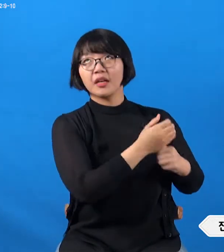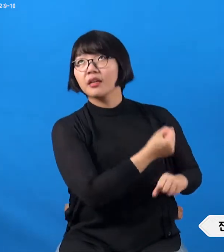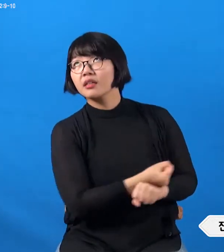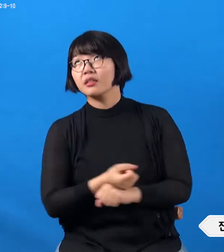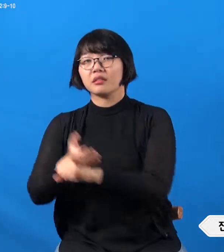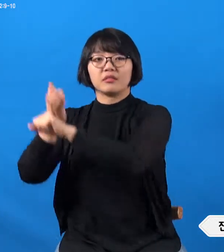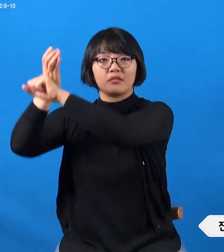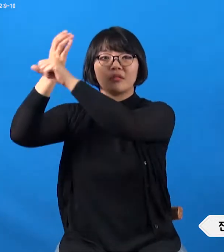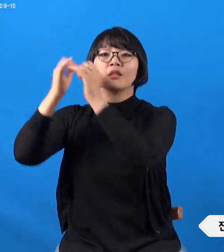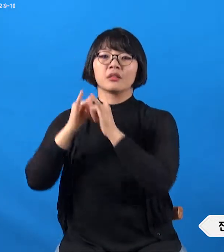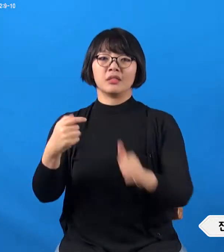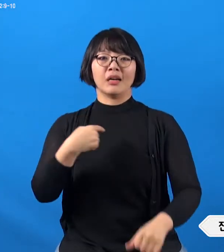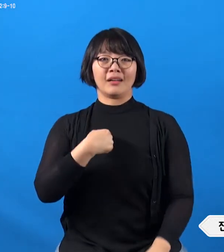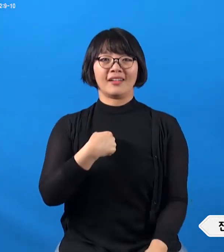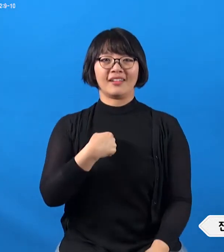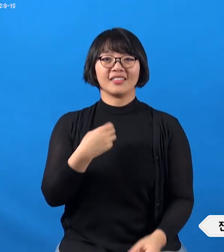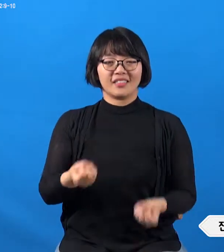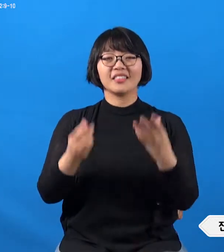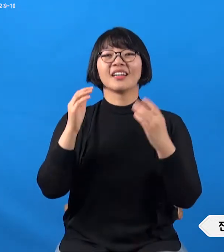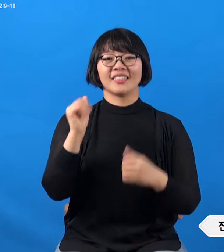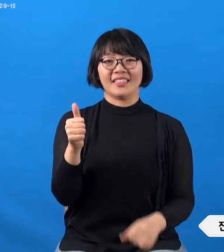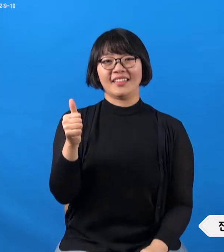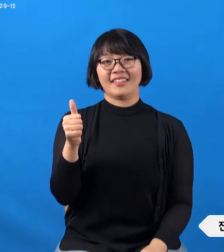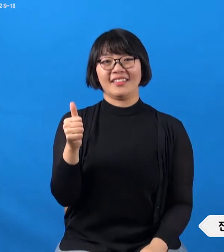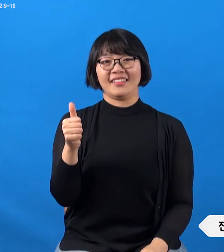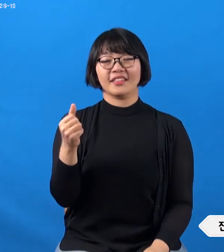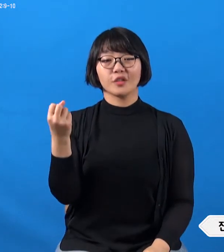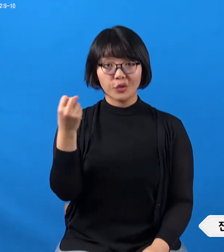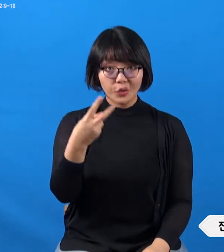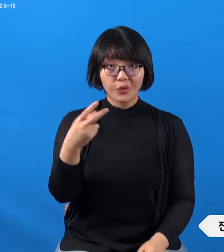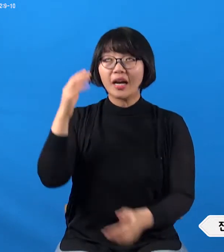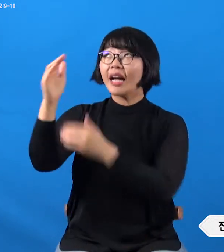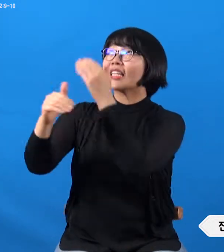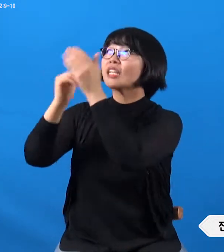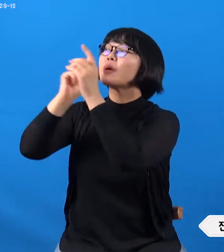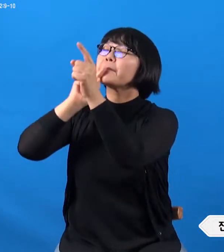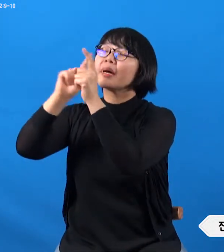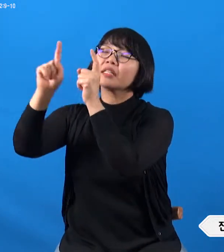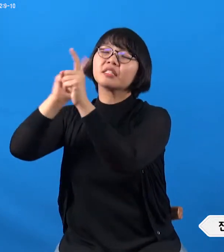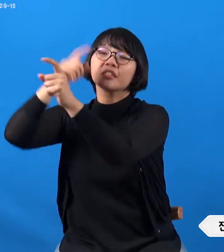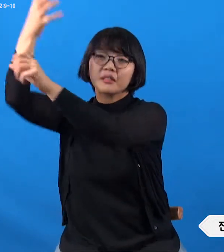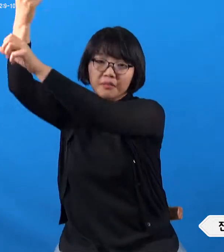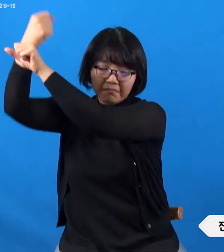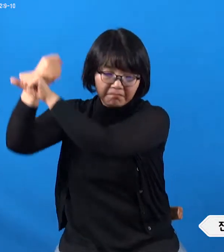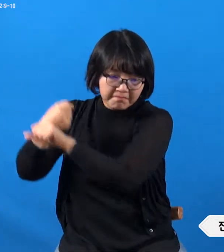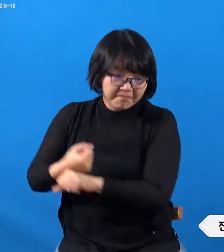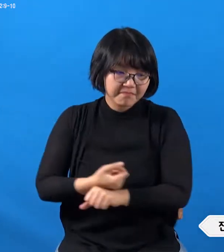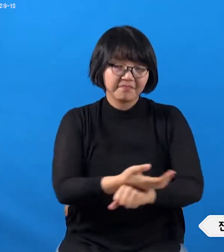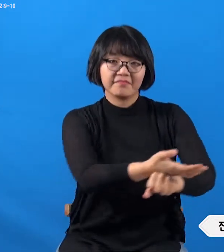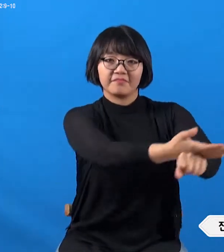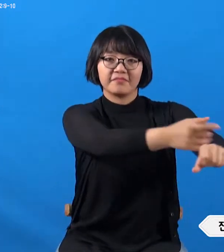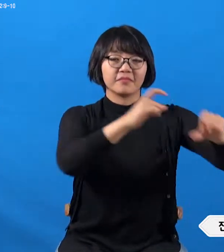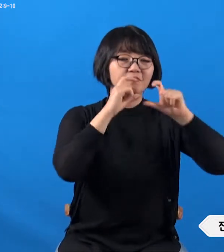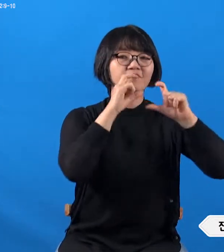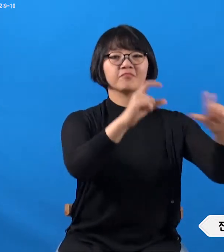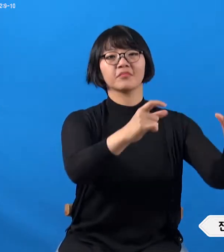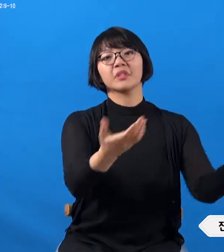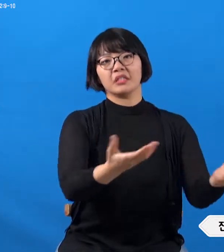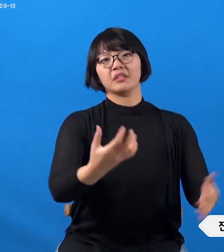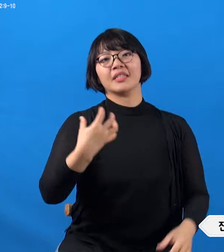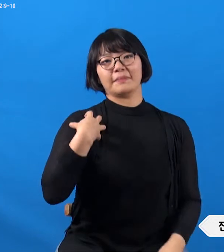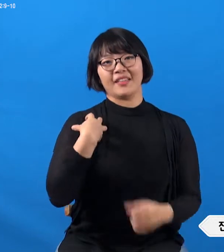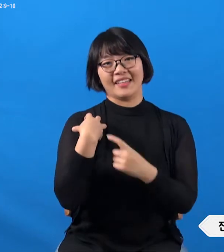제사장이 그것들을 가지고 하나님 앞에 가지고 나갑니다. 뿐만 아니라 하나님의 말씀을 그들에게 전하며